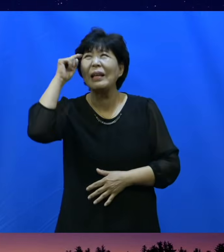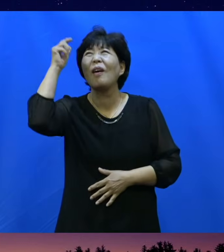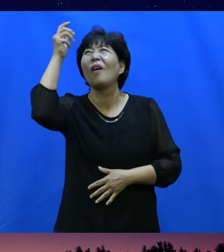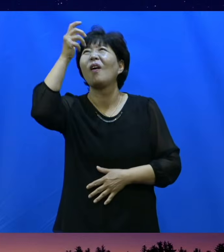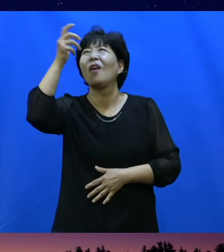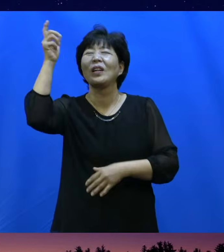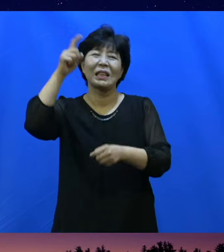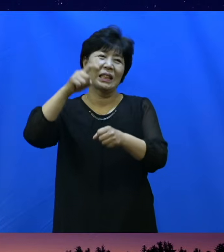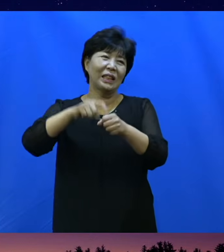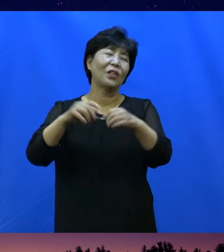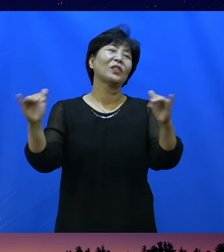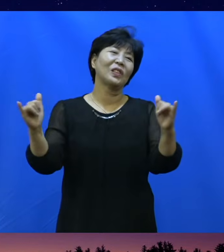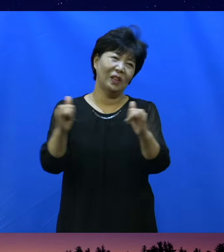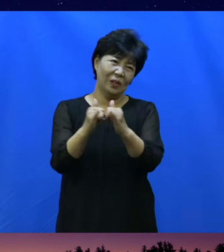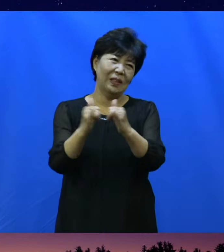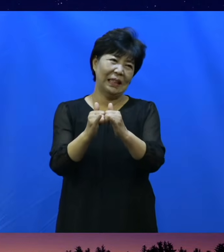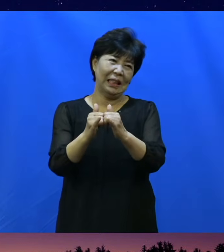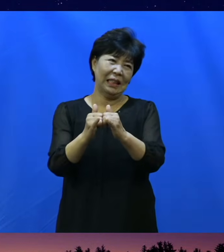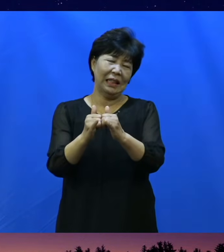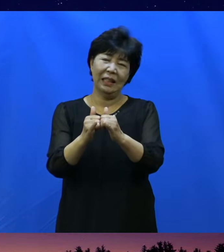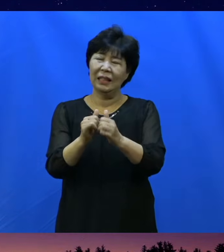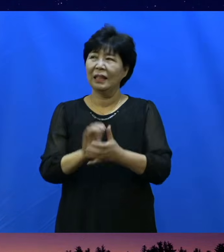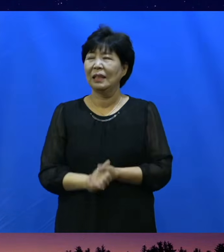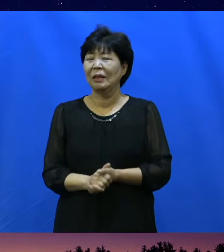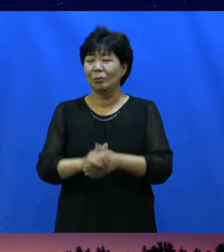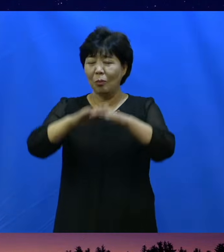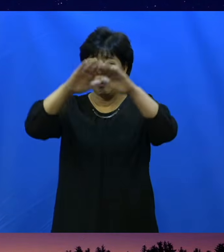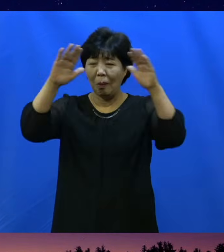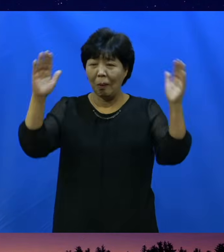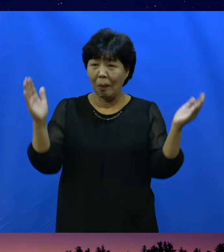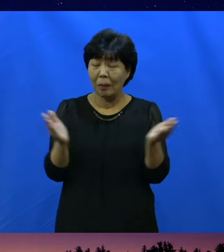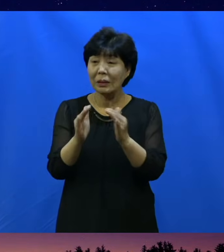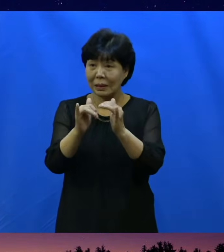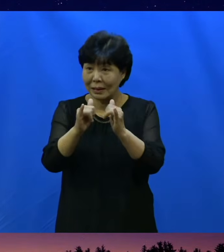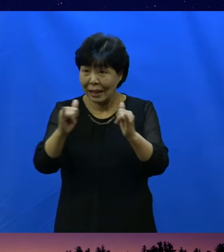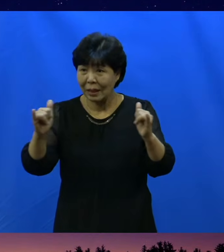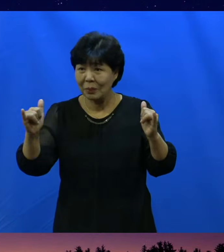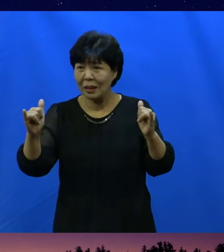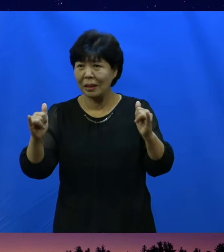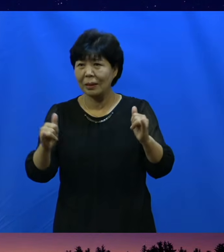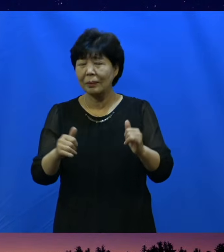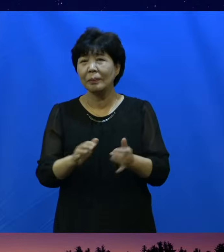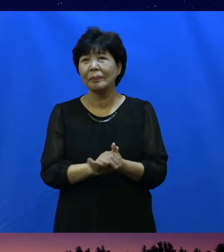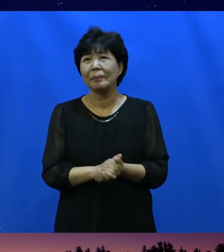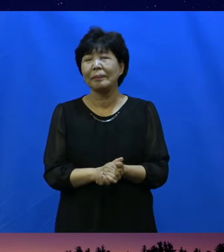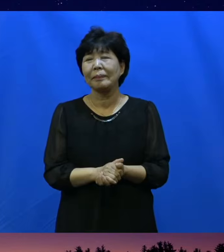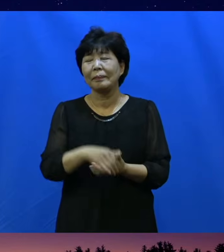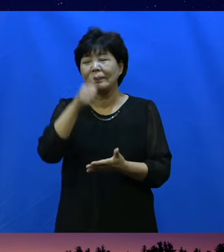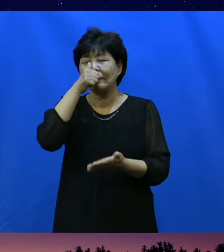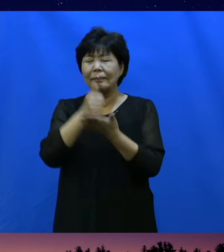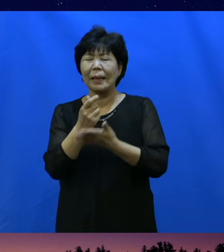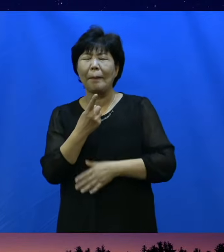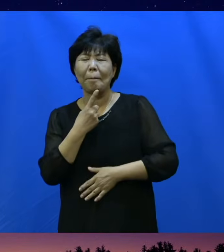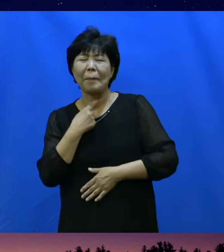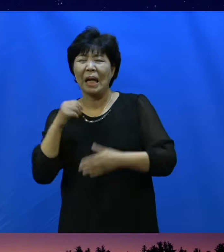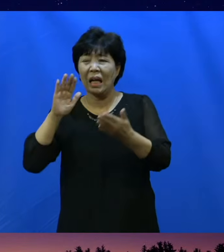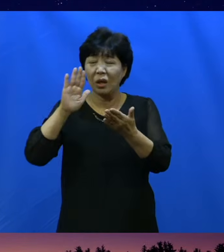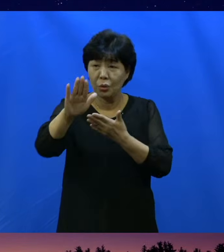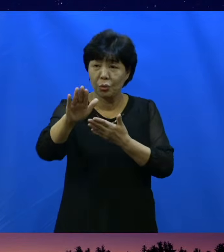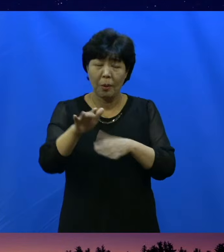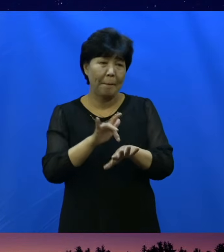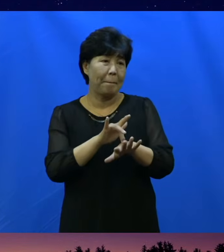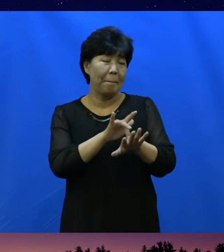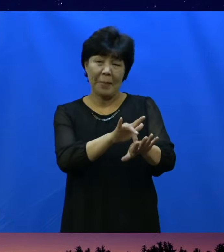거예요. 그죠? 온 인류가 그죠? 에덴 동산에서 죄를 범하고 쫓겨난 이후부터 마귀가 그죠?